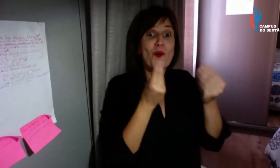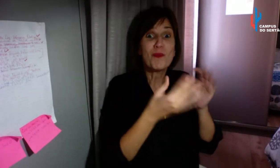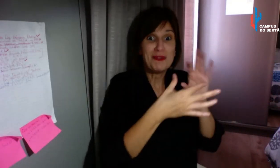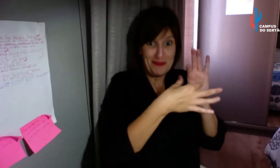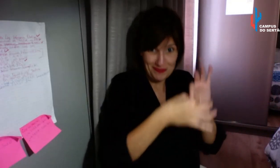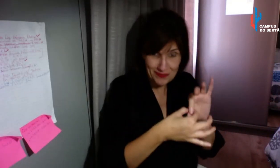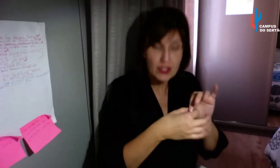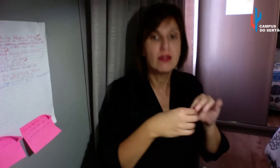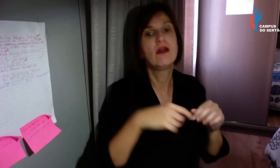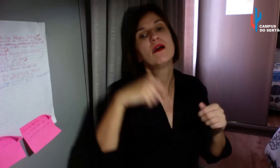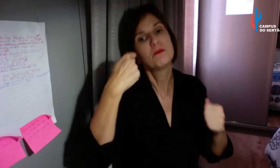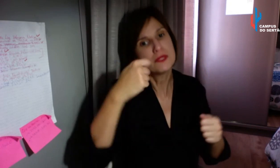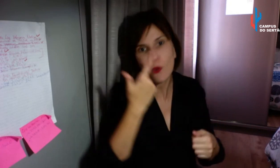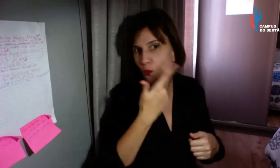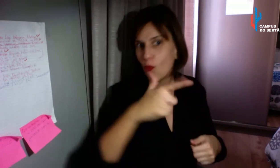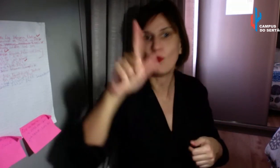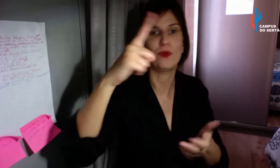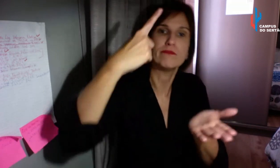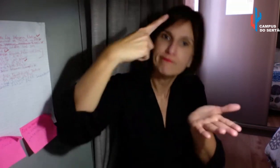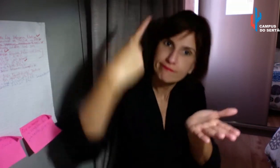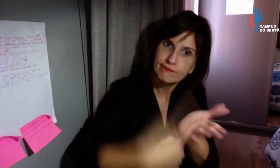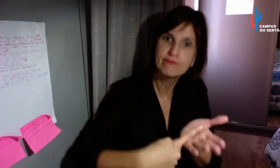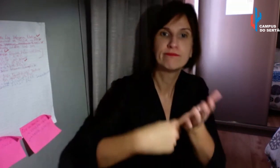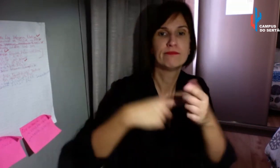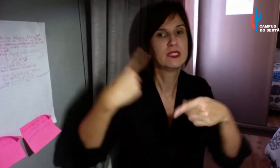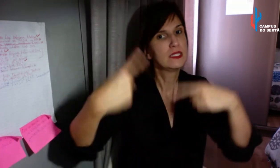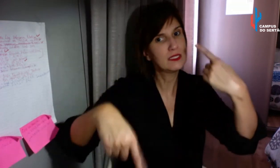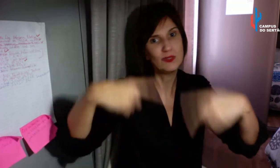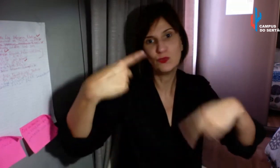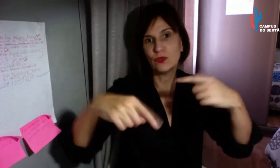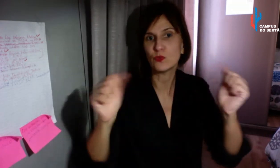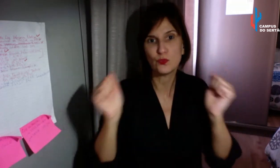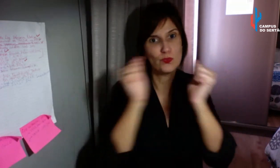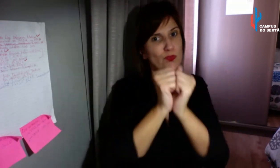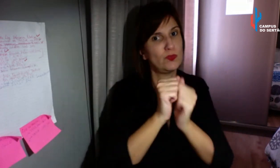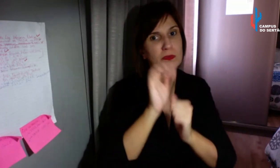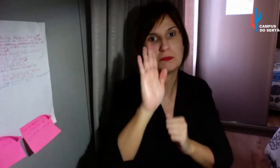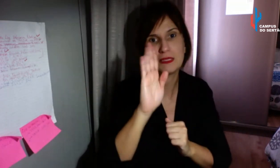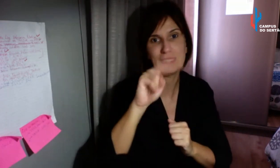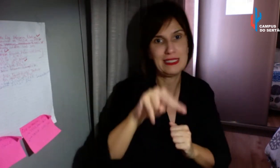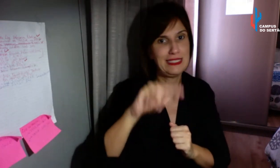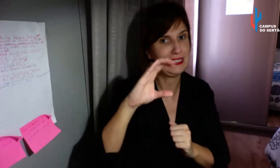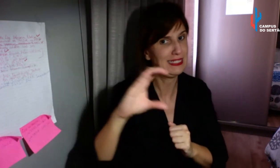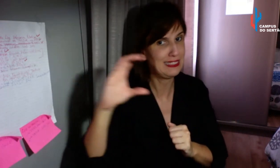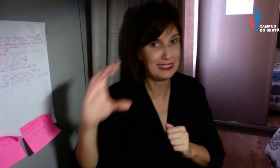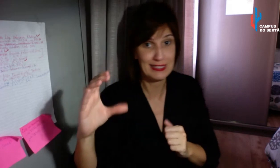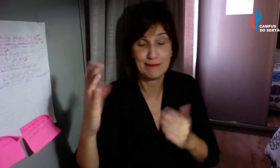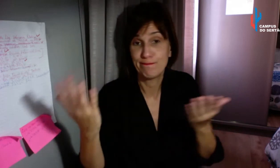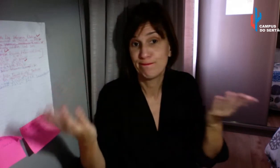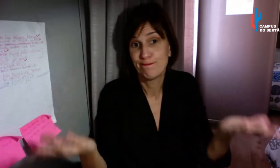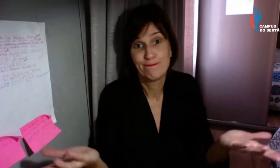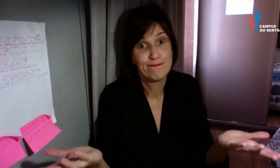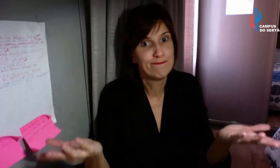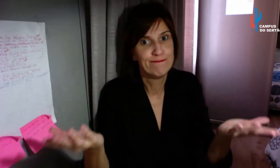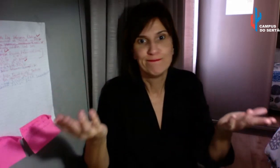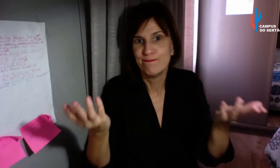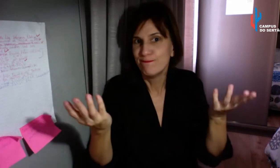movimentos surdos, dos movimentos sociais surdos, e de todo o trabalho que tem sido feito, fizemos essa discussão